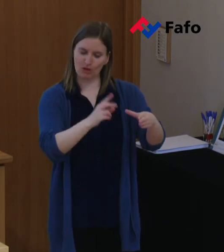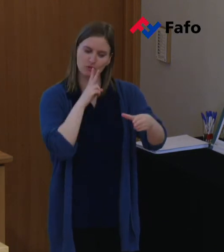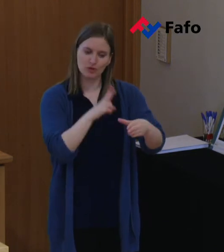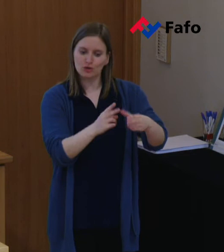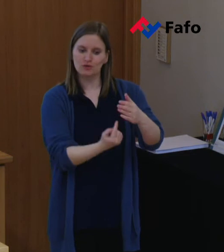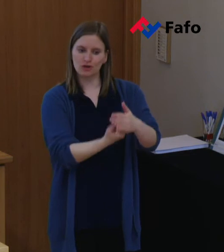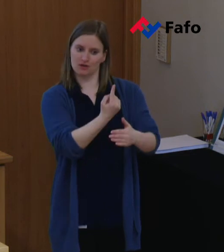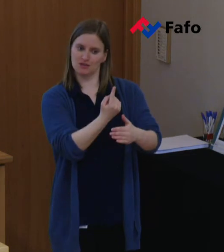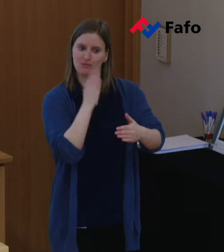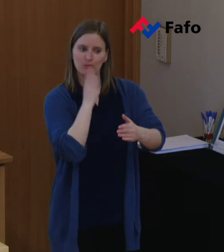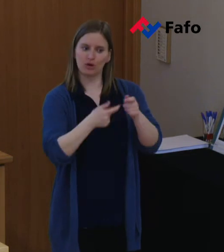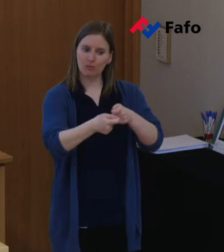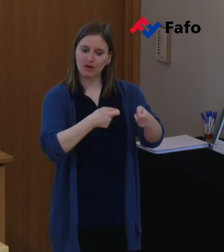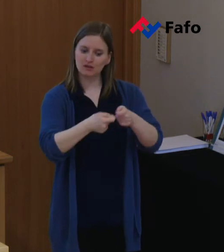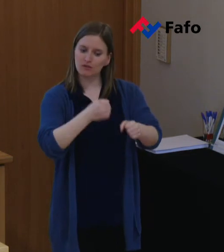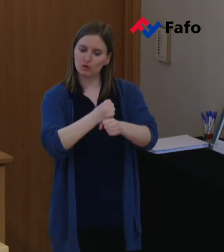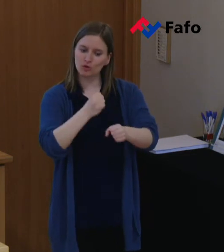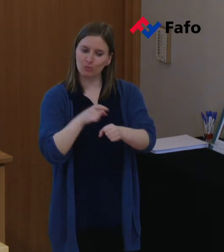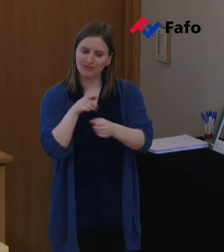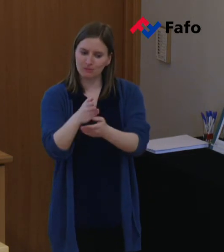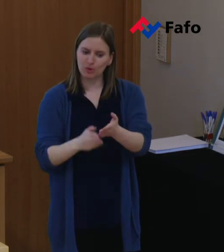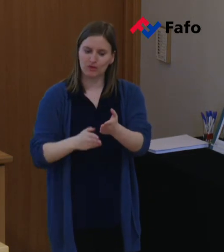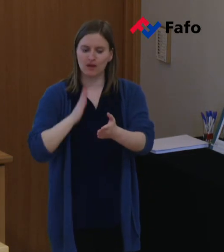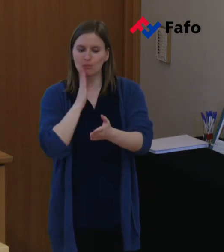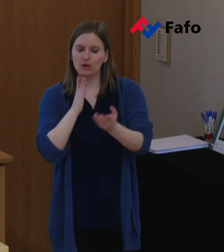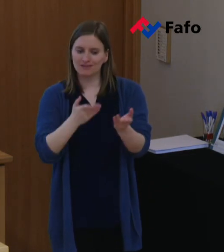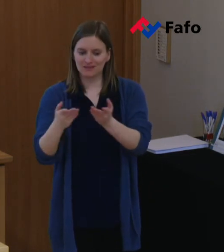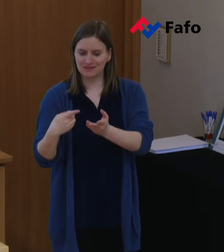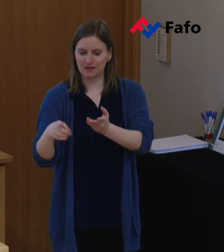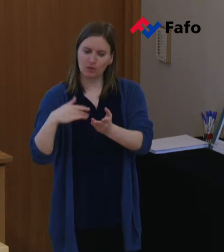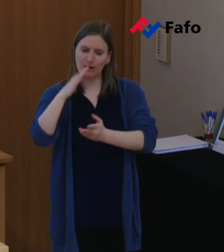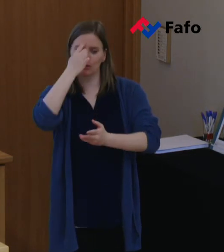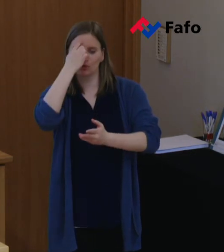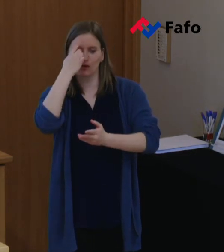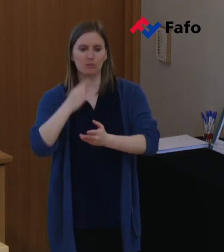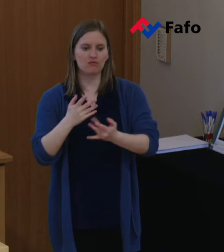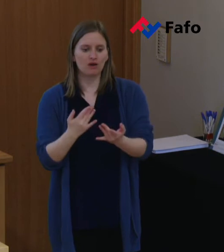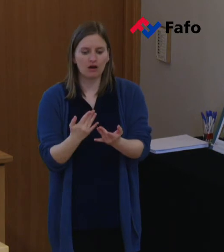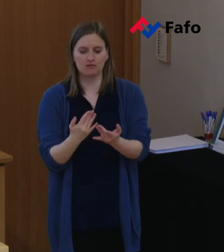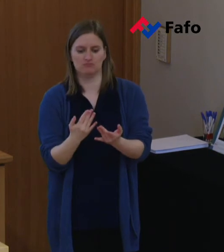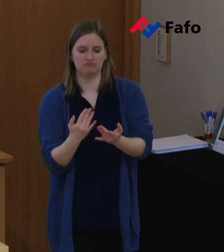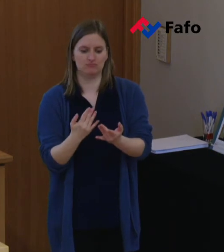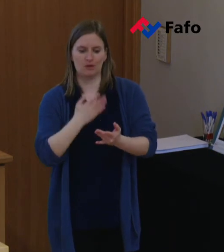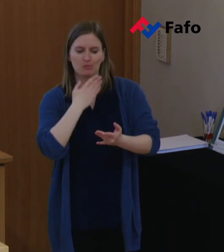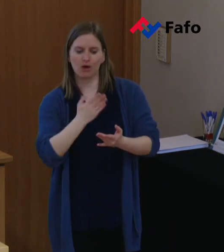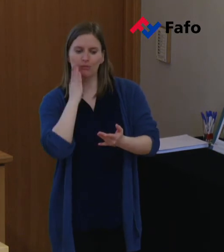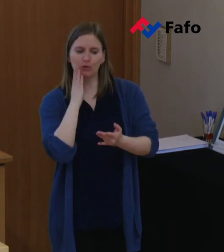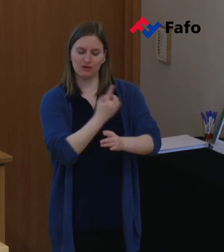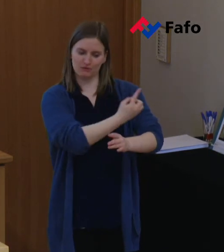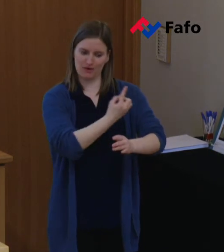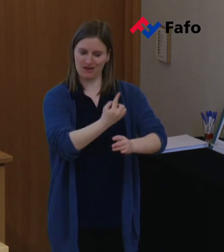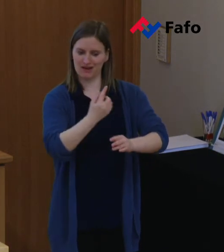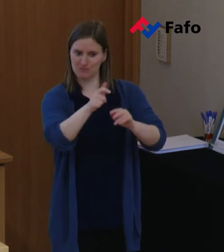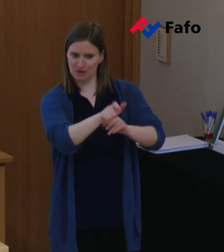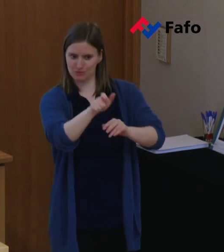boligmarkedet. Ved å jobbe på denne måten I boligtjenesten, så har de fått mye mer kunnskap om hva en egnet bolig for den enkelte, og tror nå